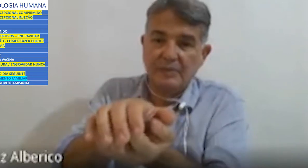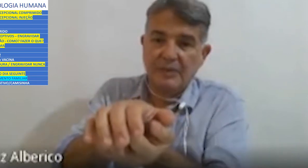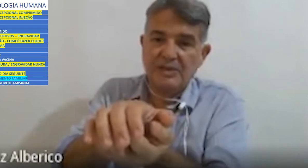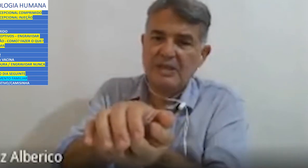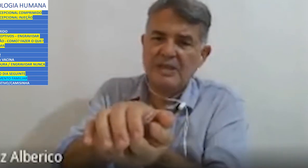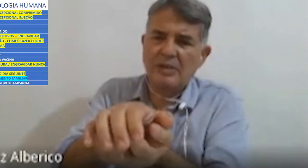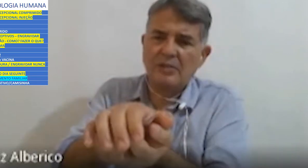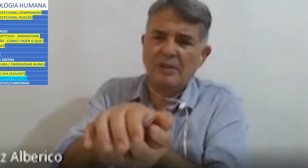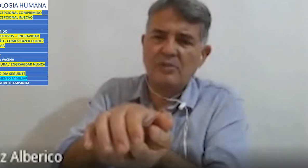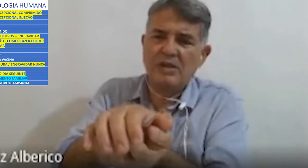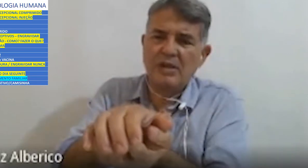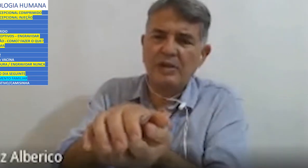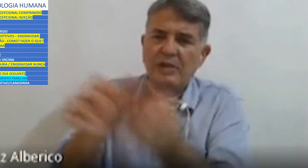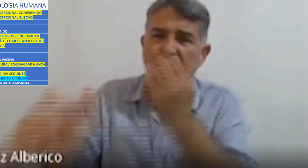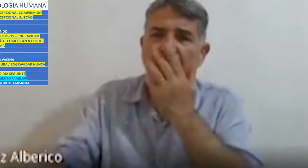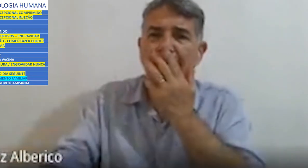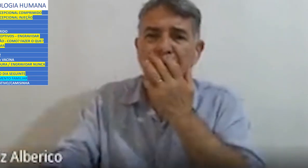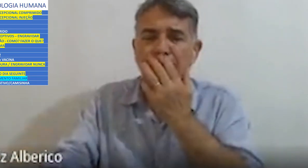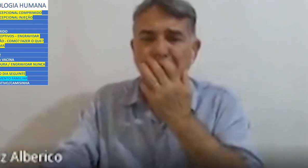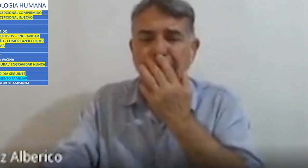Preste atenção, tem um erro aqui muito forte.